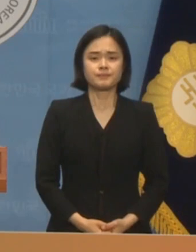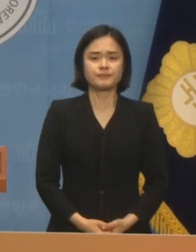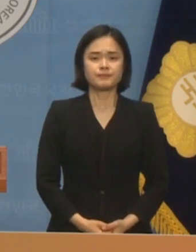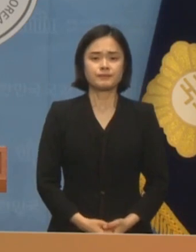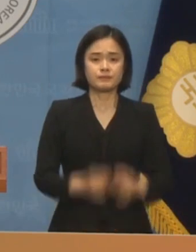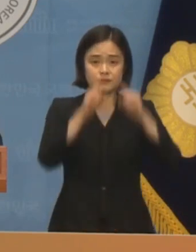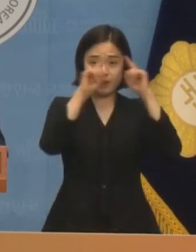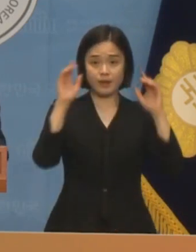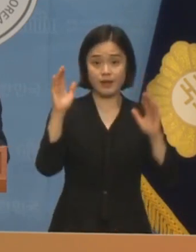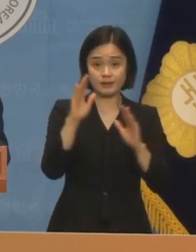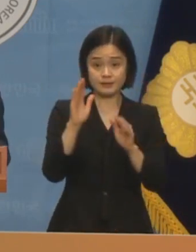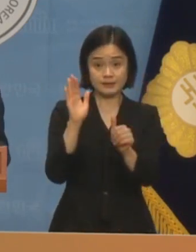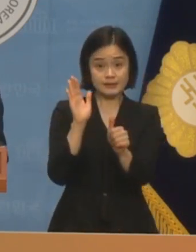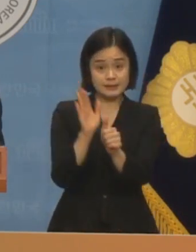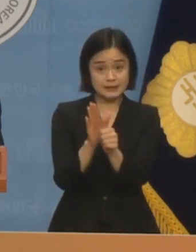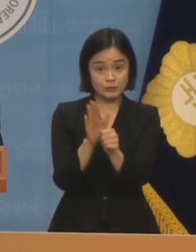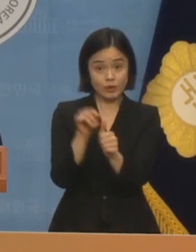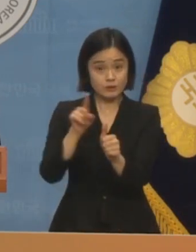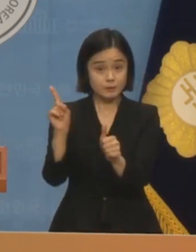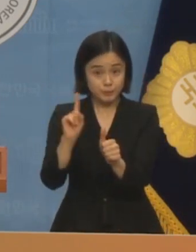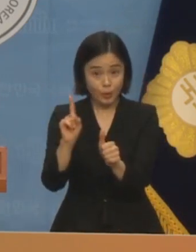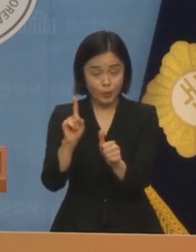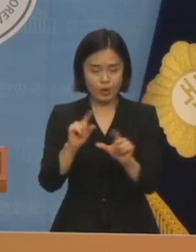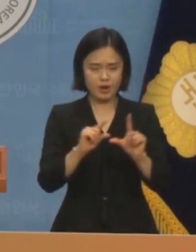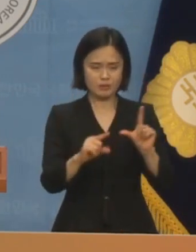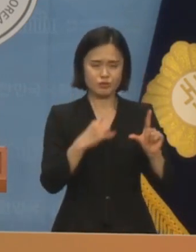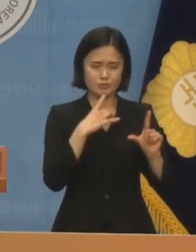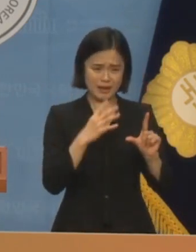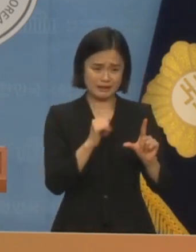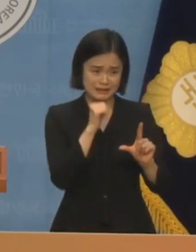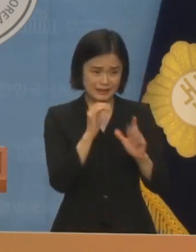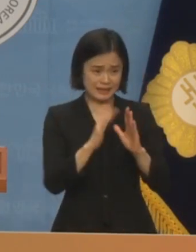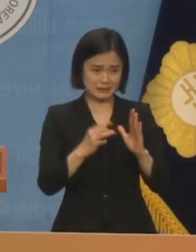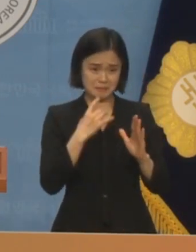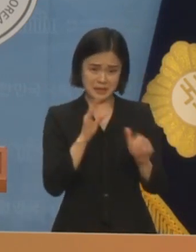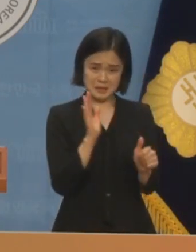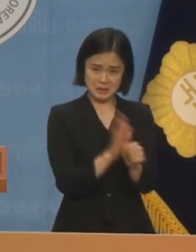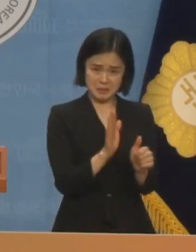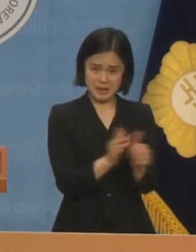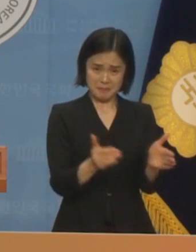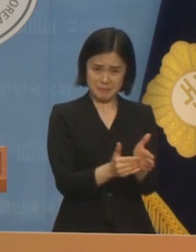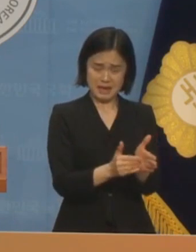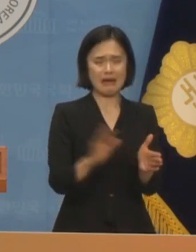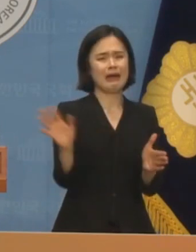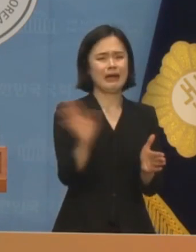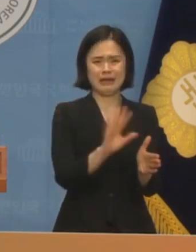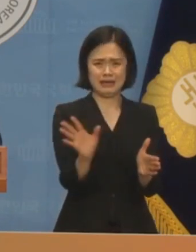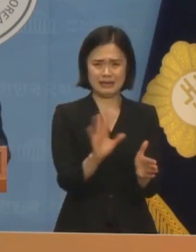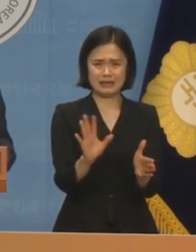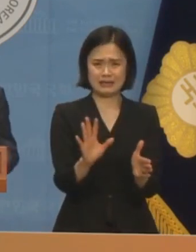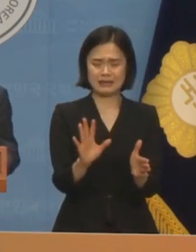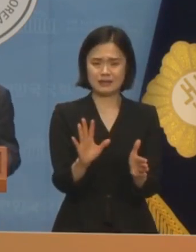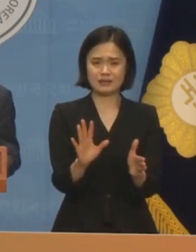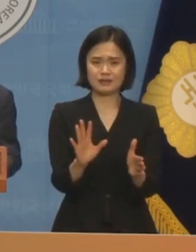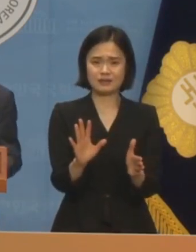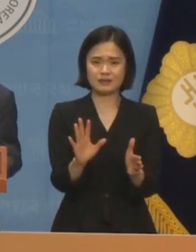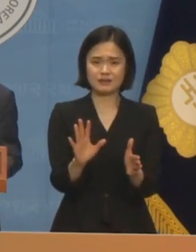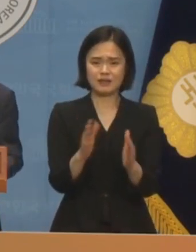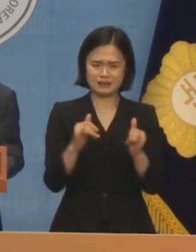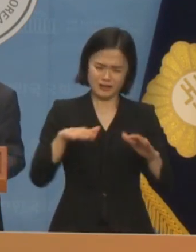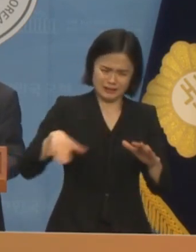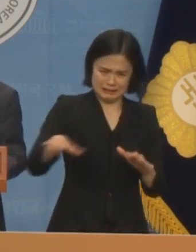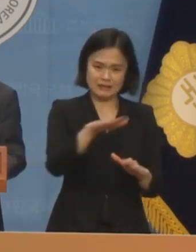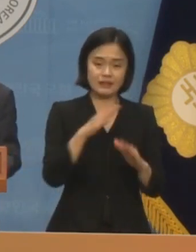대학생 지원 대책은 일부 저소득층을 위한 시혜성 정책이 되어서는 안 됩니다. 현재 우리나라 대학 진학률은